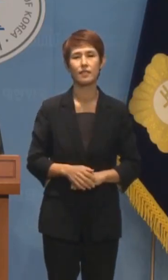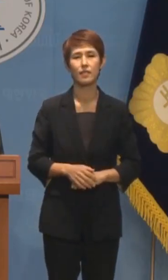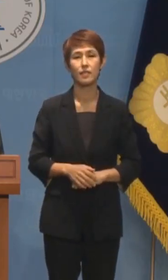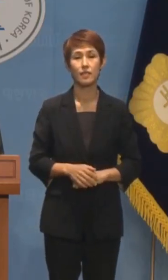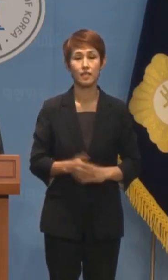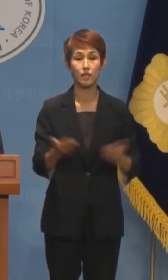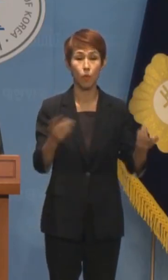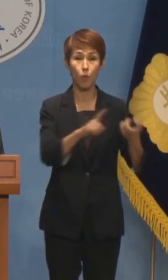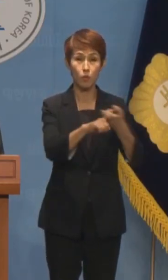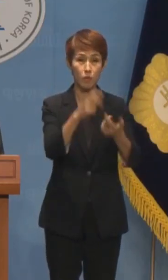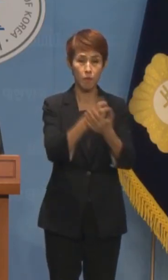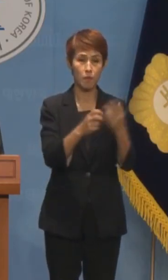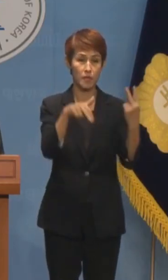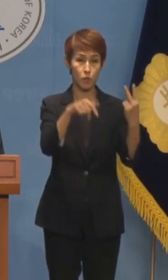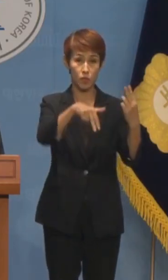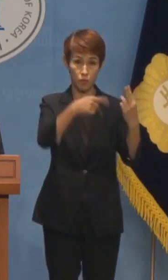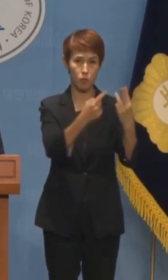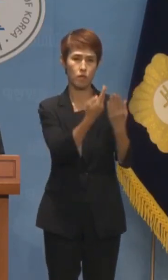당장 개정하십시오.